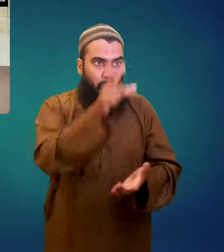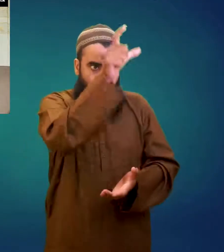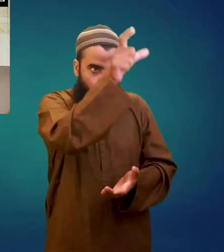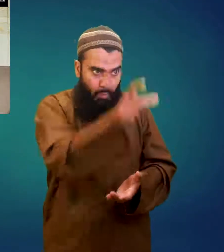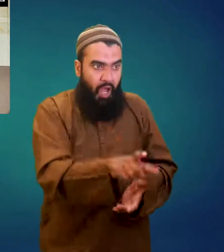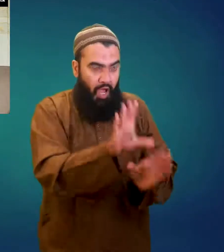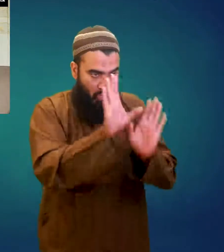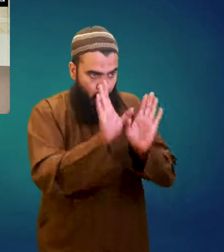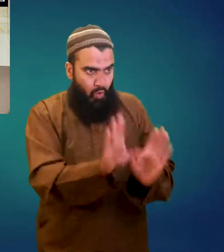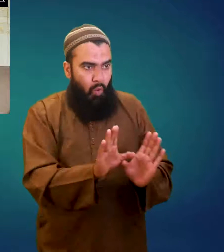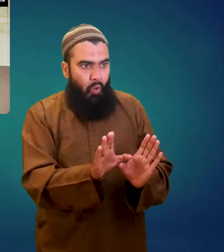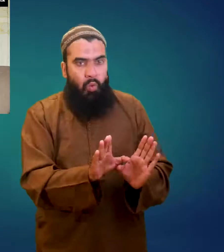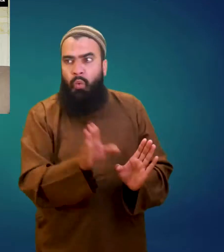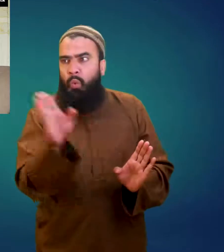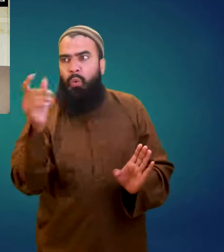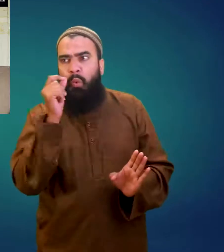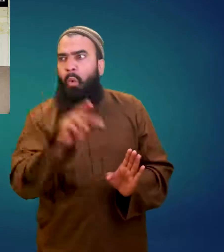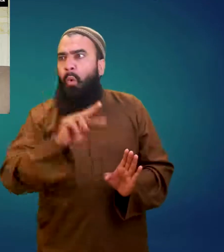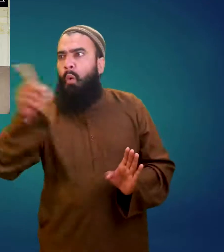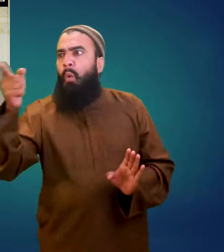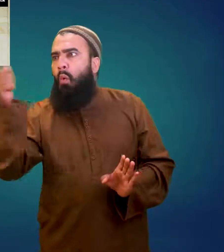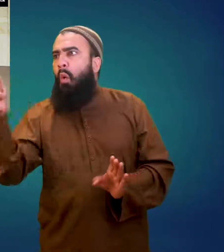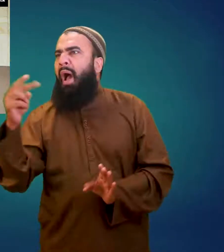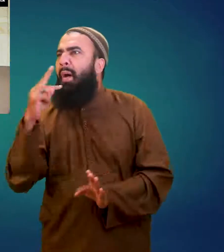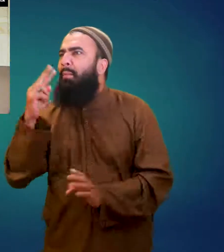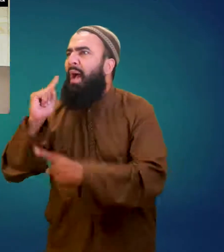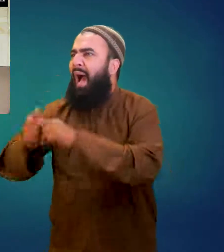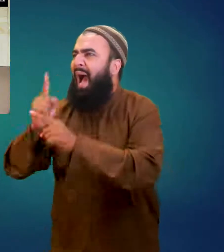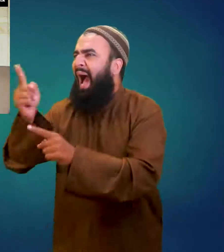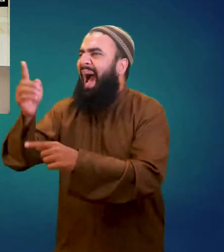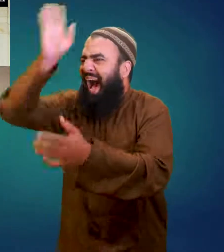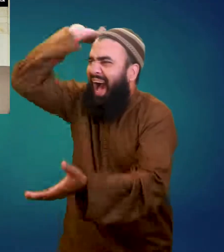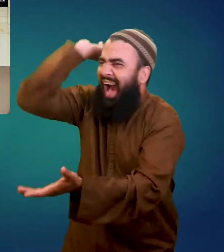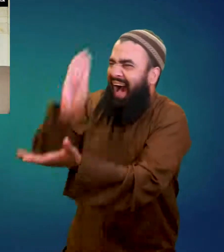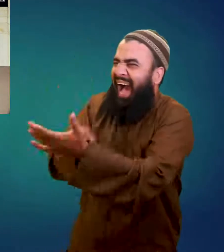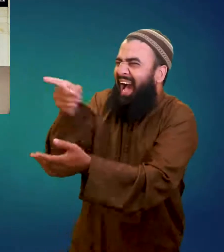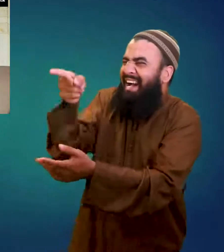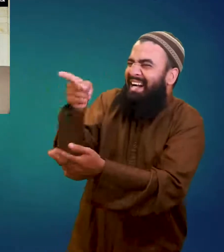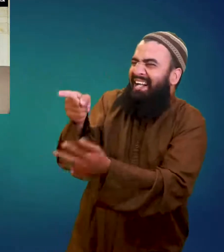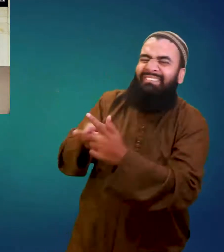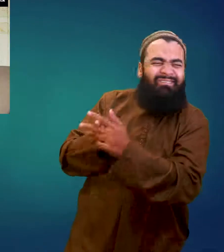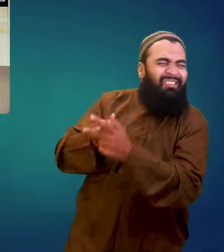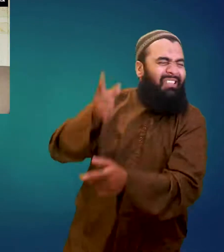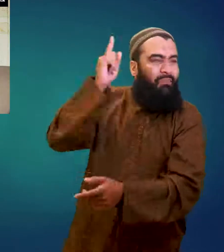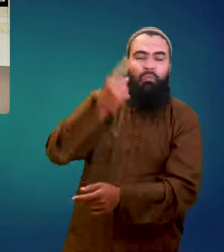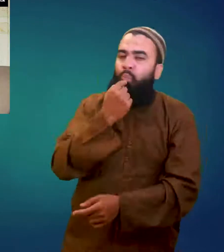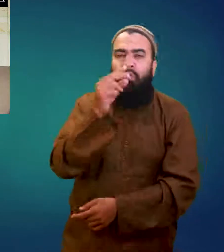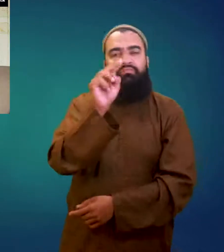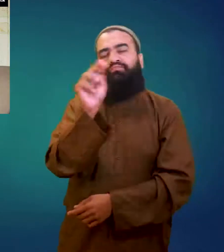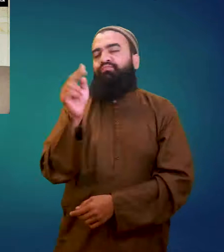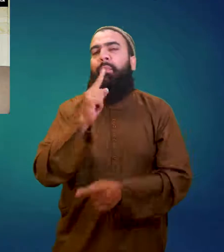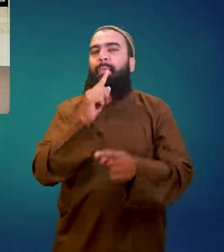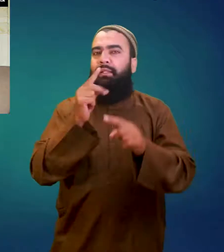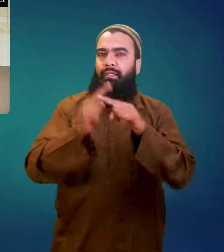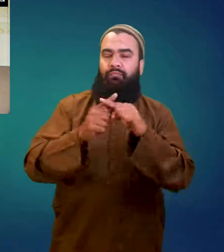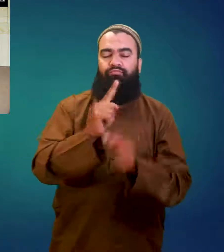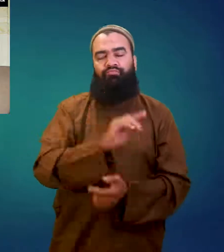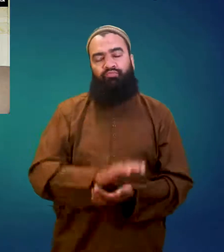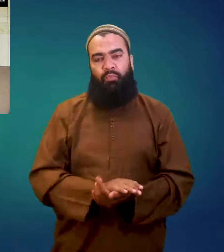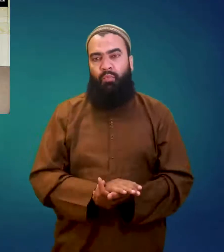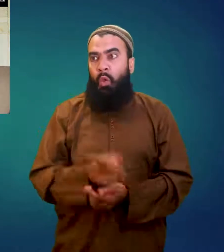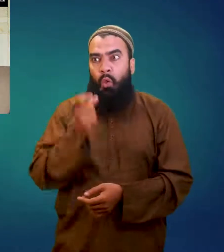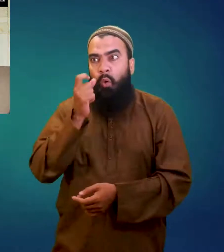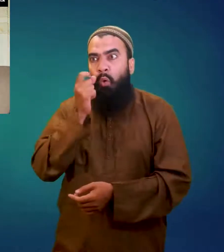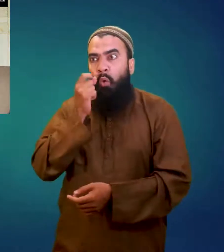ہدایت دی گئی کہ وہ کسی قوم کا مذاق نہ اڑائیں، مرد دوسرے مردوں کا مذاق نہ